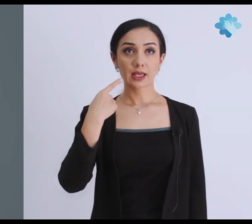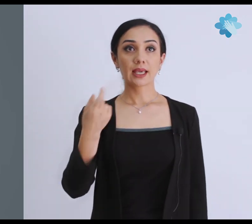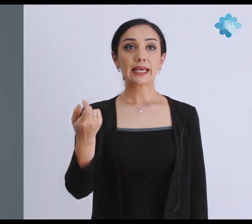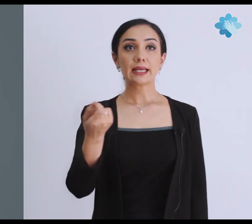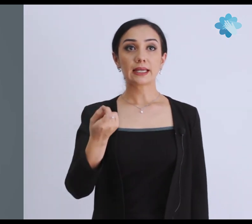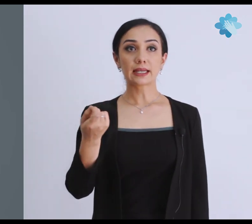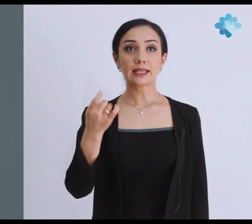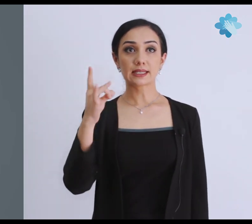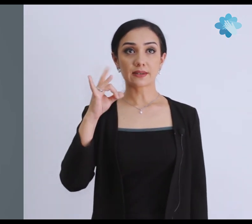рисовая